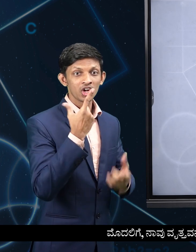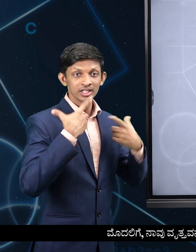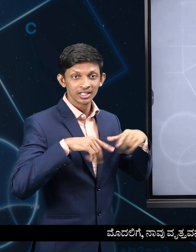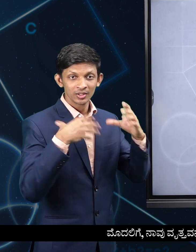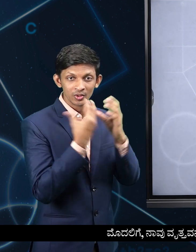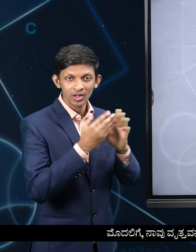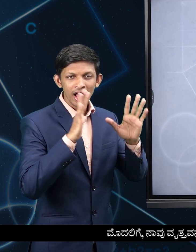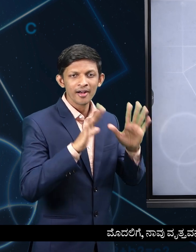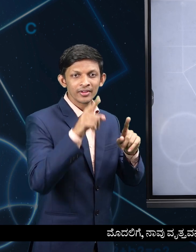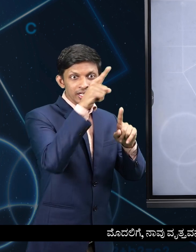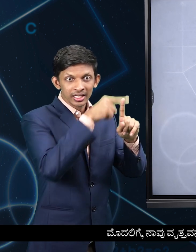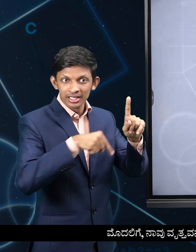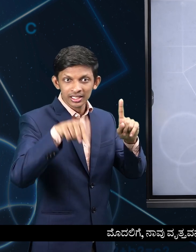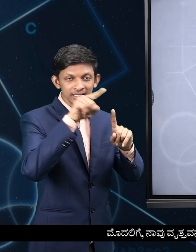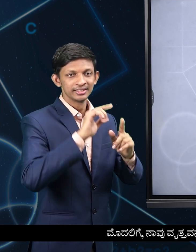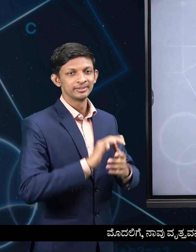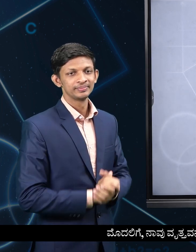ಮೊದಲಿಗೆ ನಾವು ವೃತ್ತವನ್ನು ತೆಗೆದುಕೊಳ್ಳೋಣ.